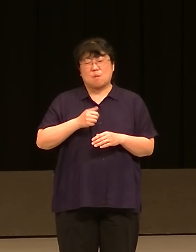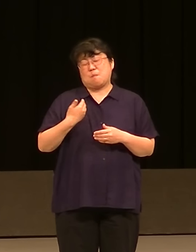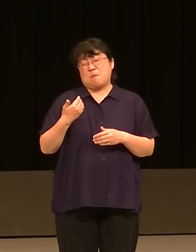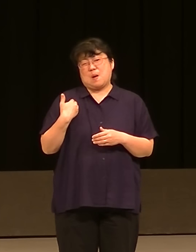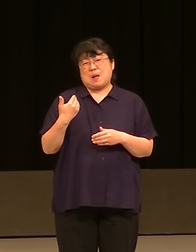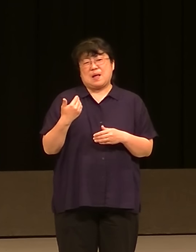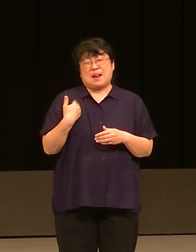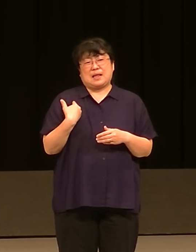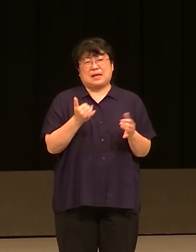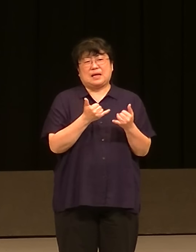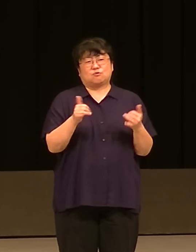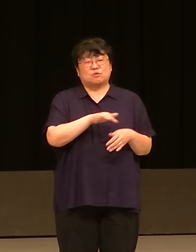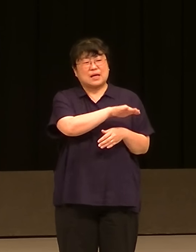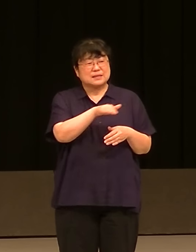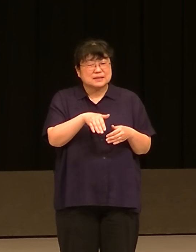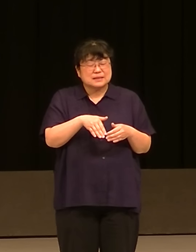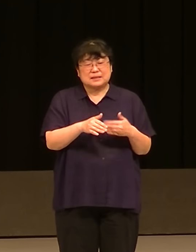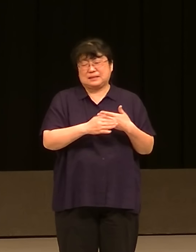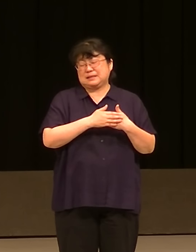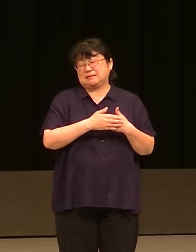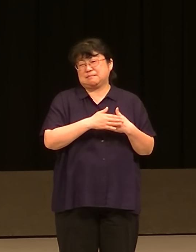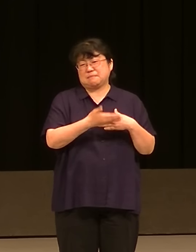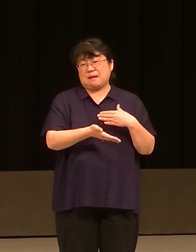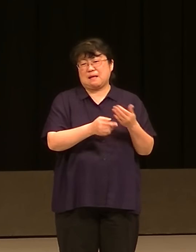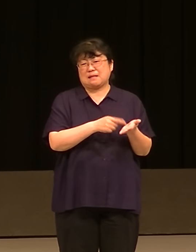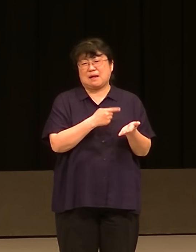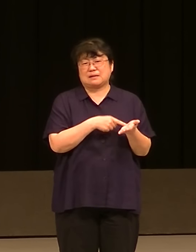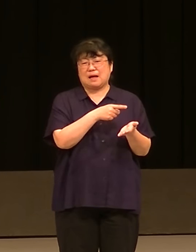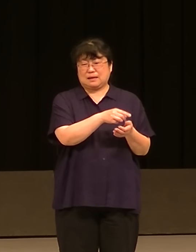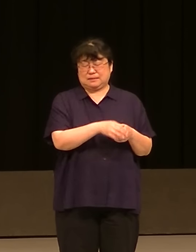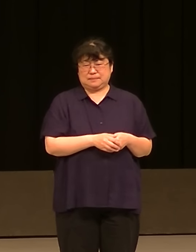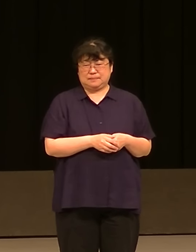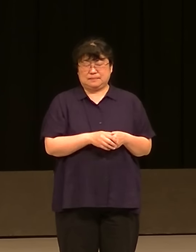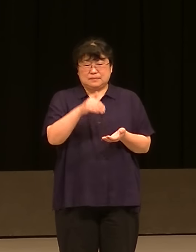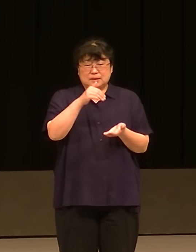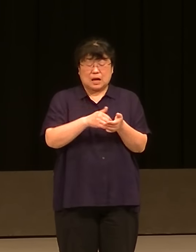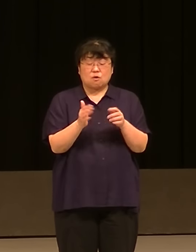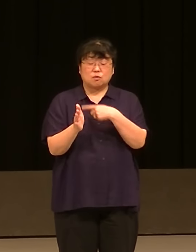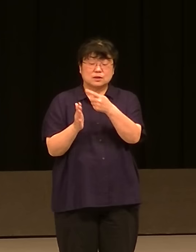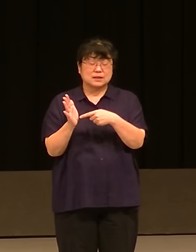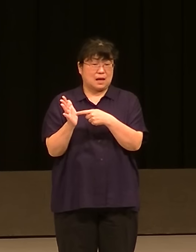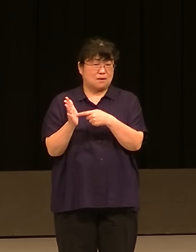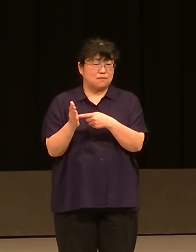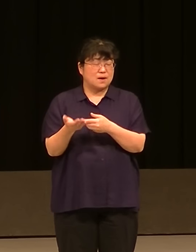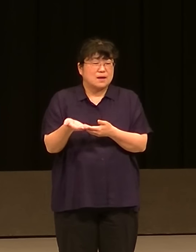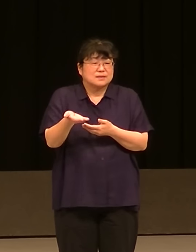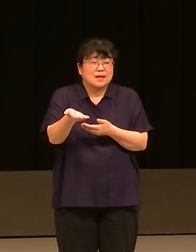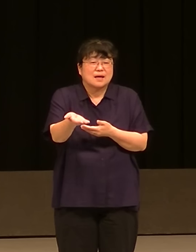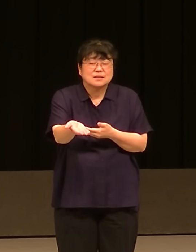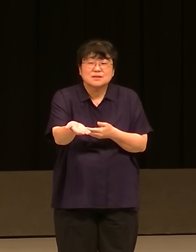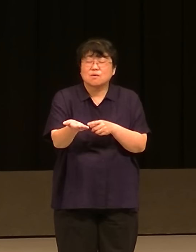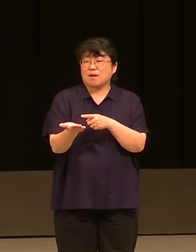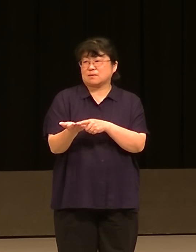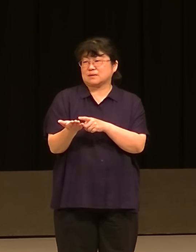ち、に欠けているものでございます。そして最後の手は差し伸べる手、